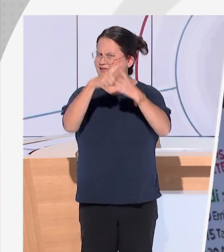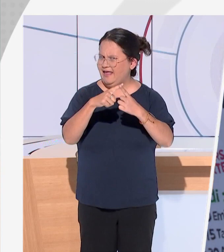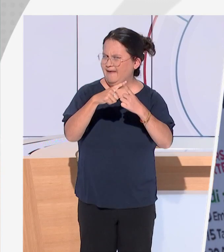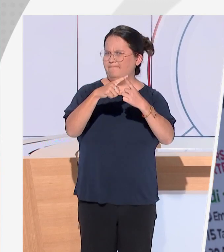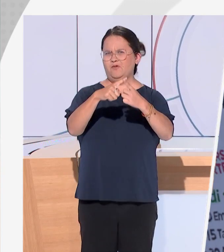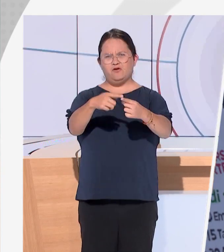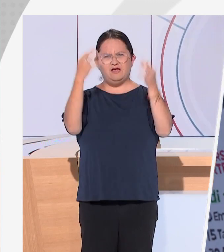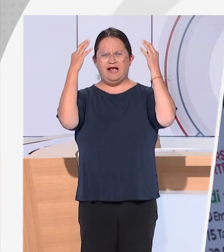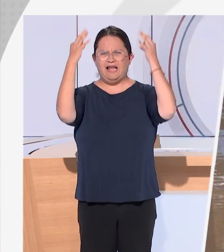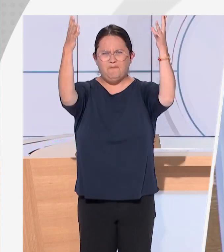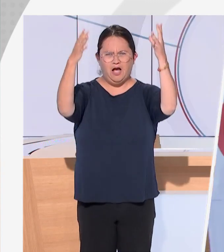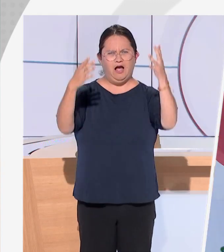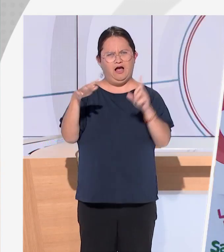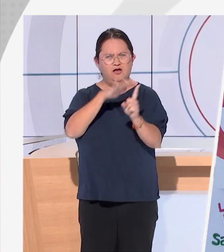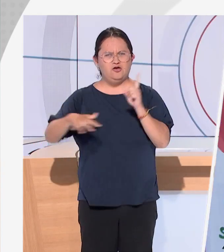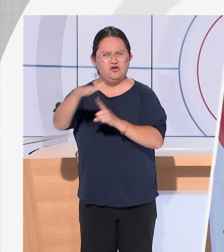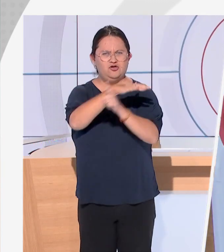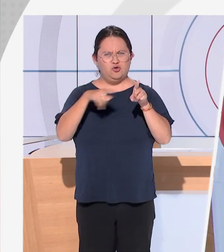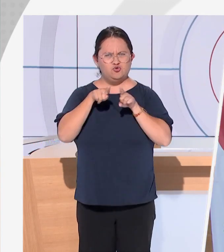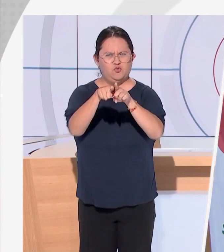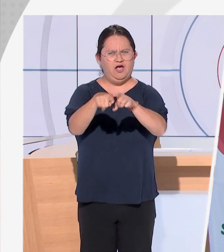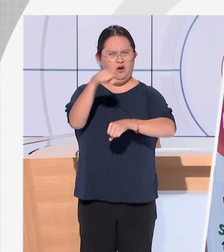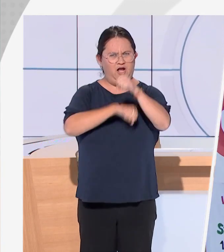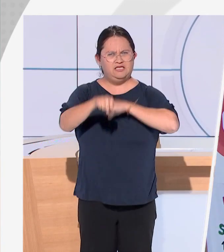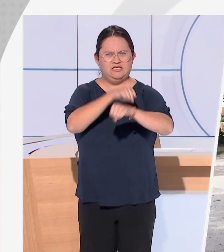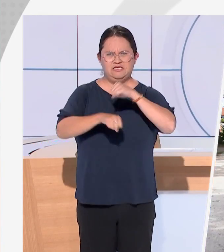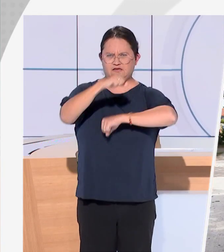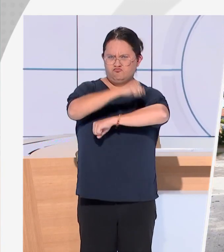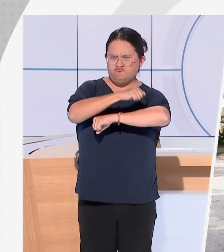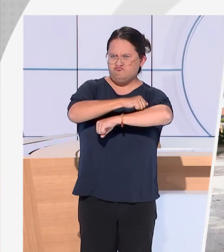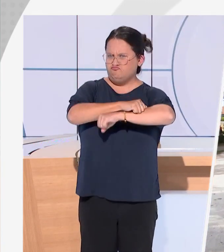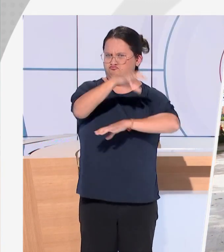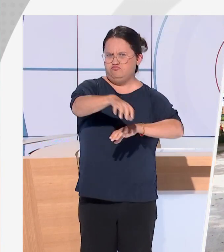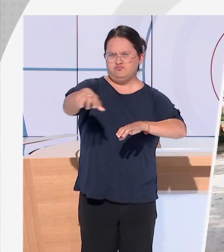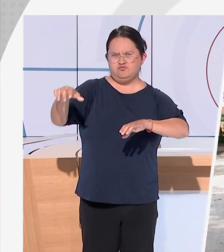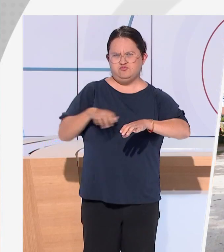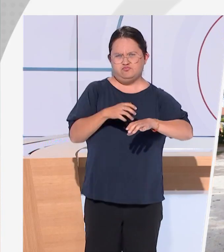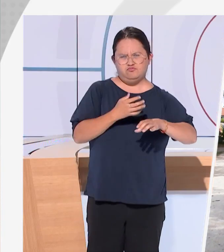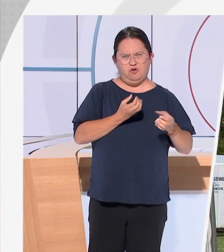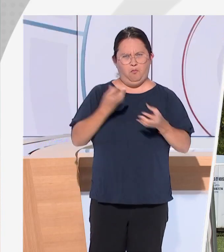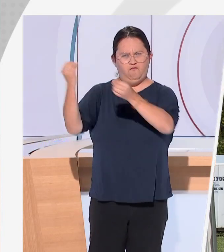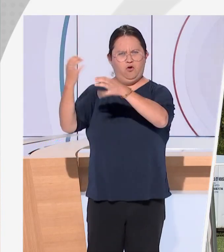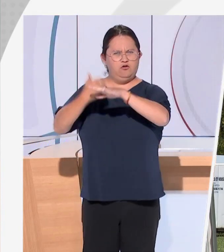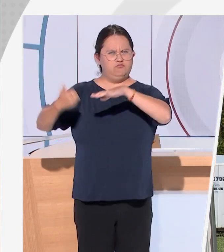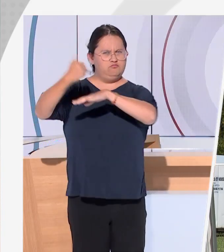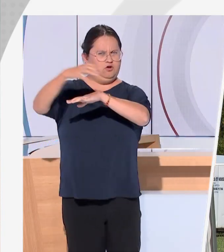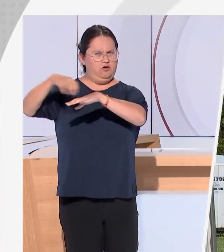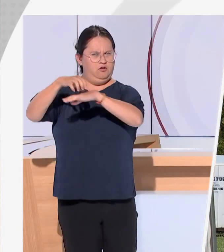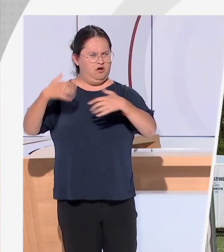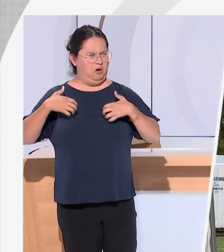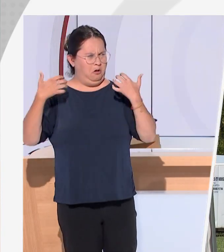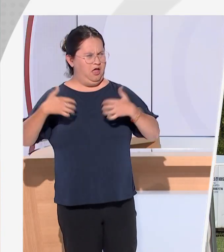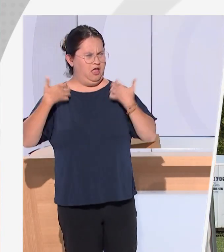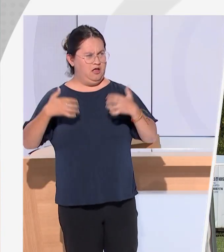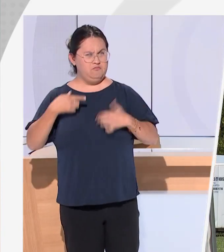quelques jours à Poitiers par le collectif Alternatiba a provoqué la colère du préfet. Ce collectif qui milite pour le climat proposait lors